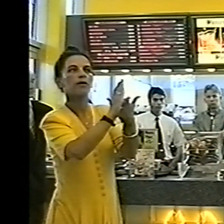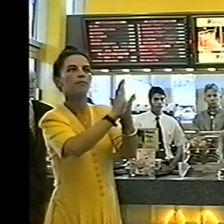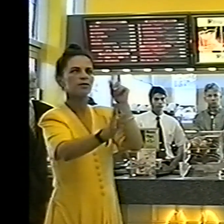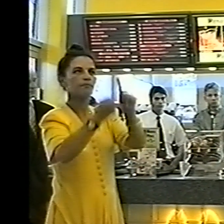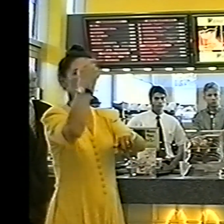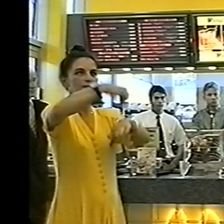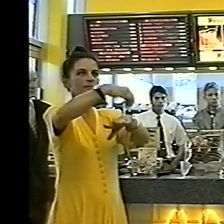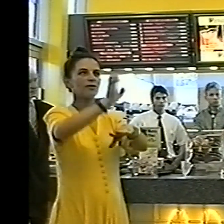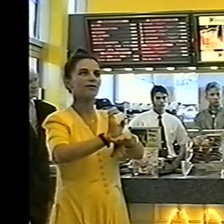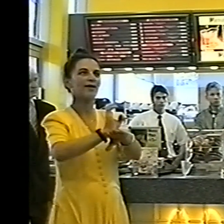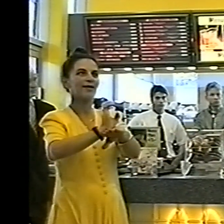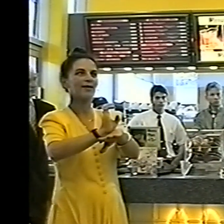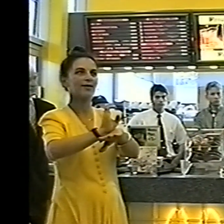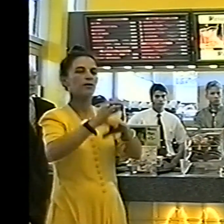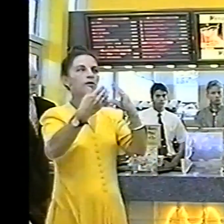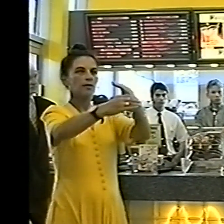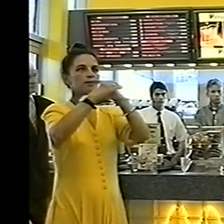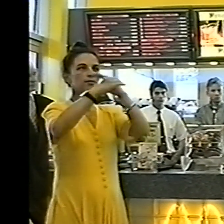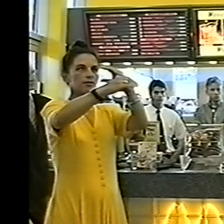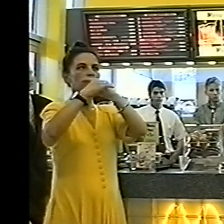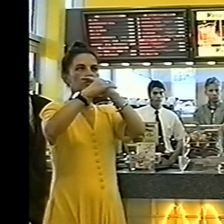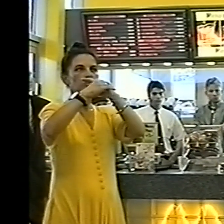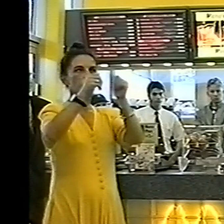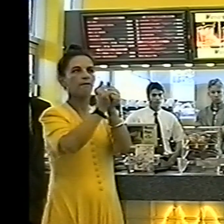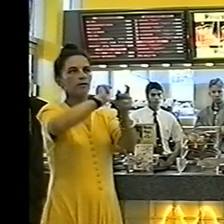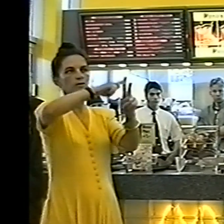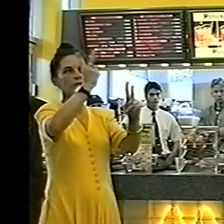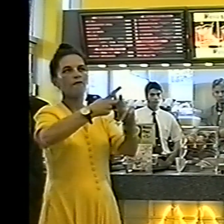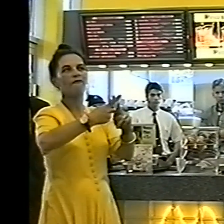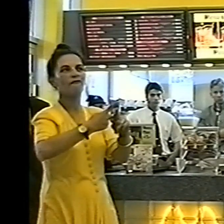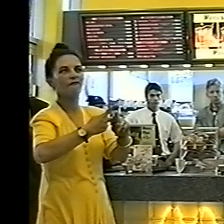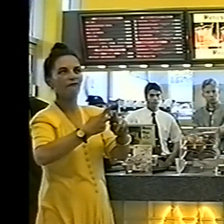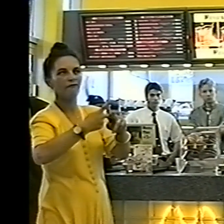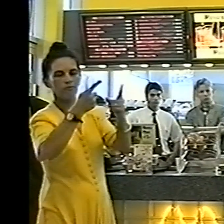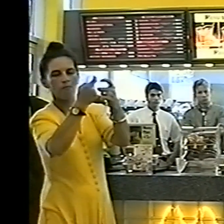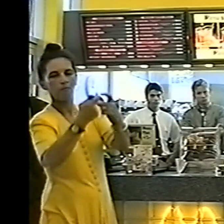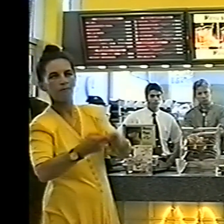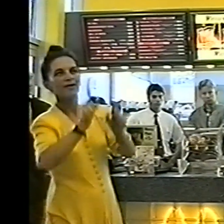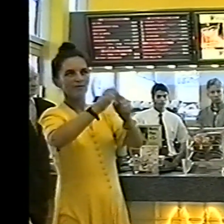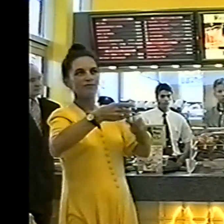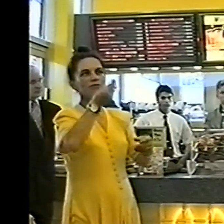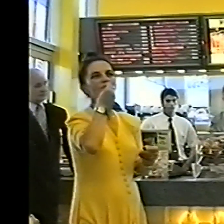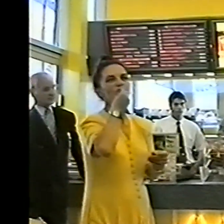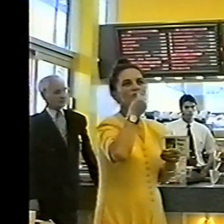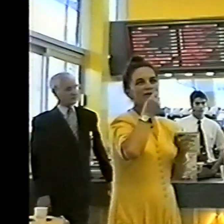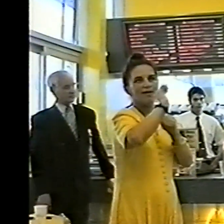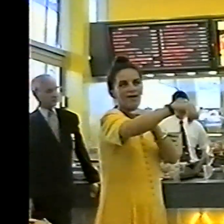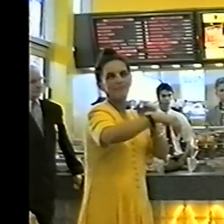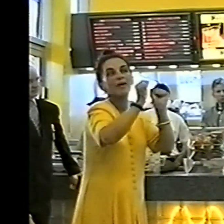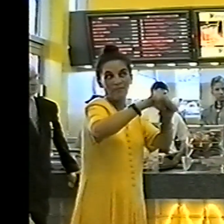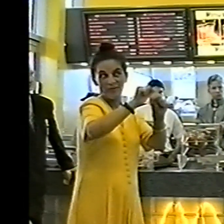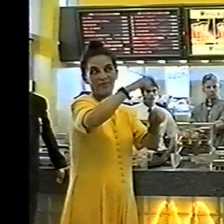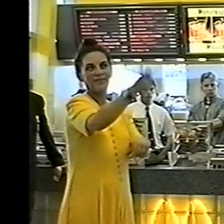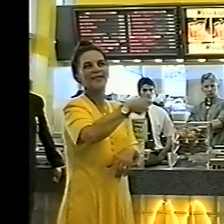spécialité de McDonald's, qui est le sandwich Egg McMuffin, que vous aurez naturellement tout le loisir de déguster, si vous en avez